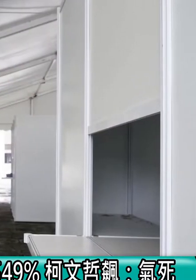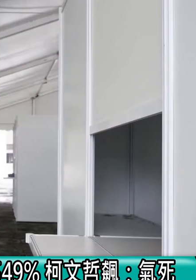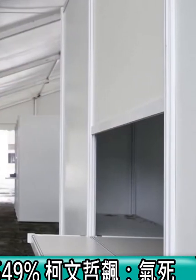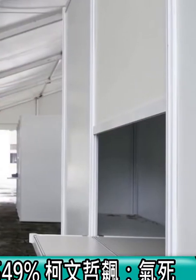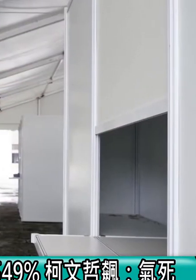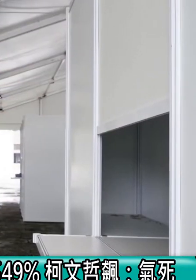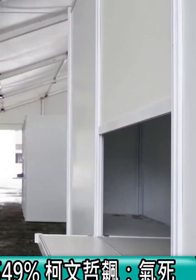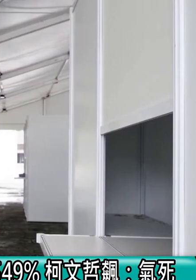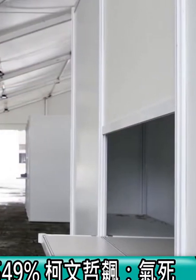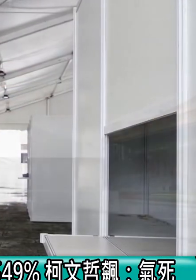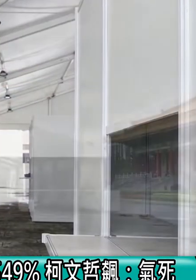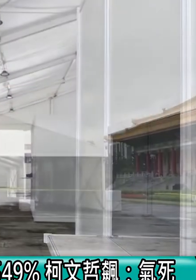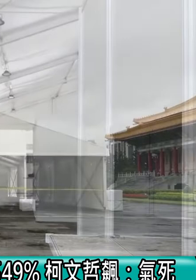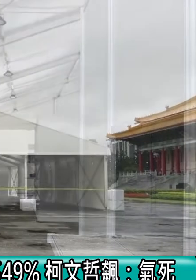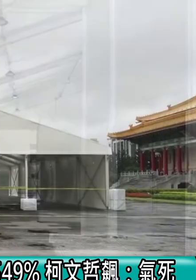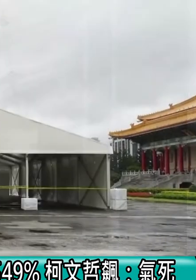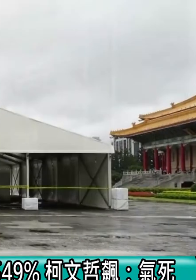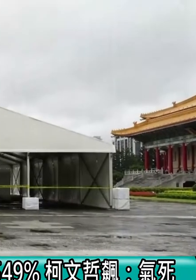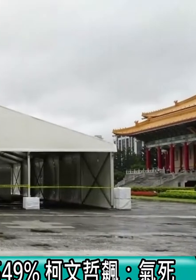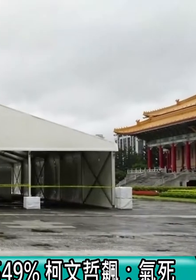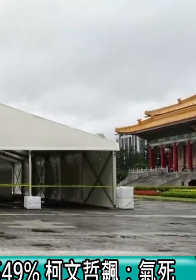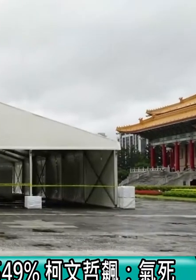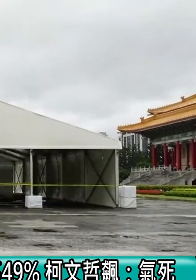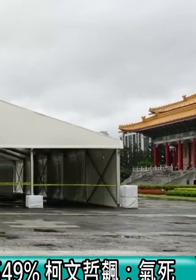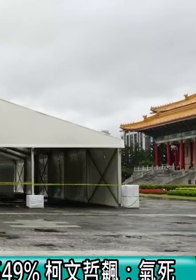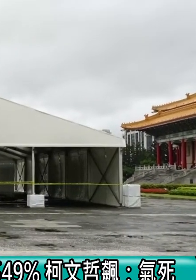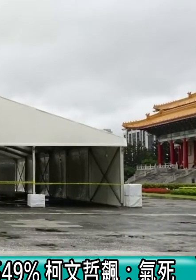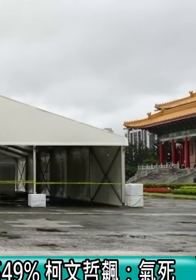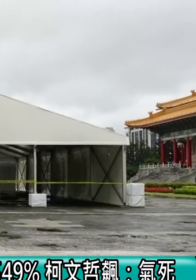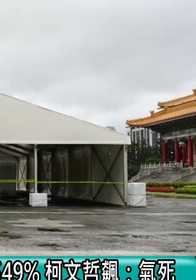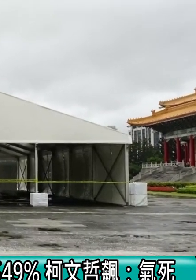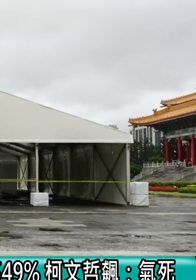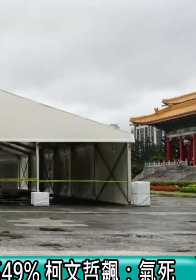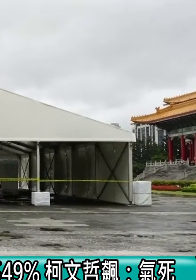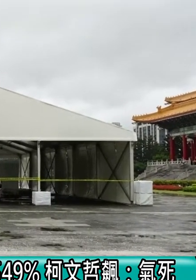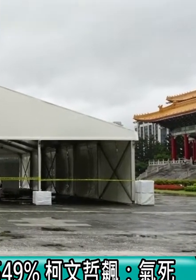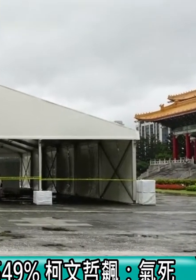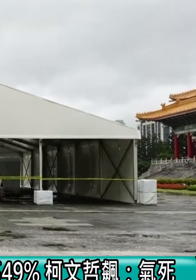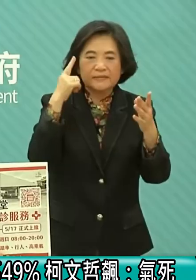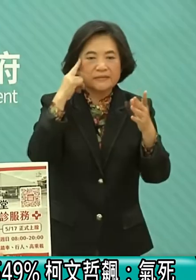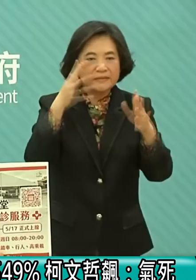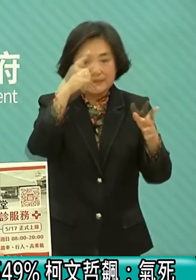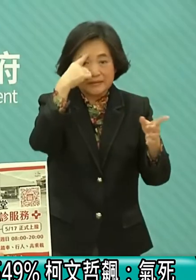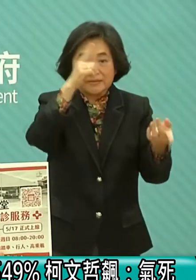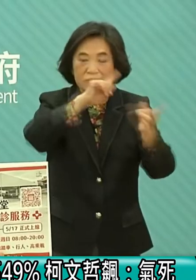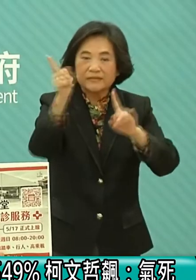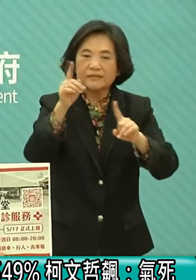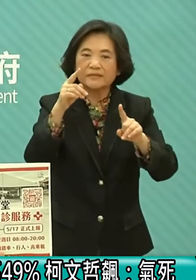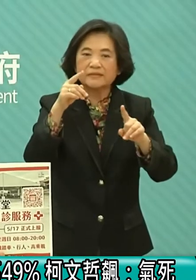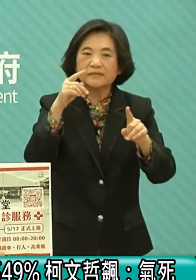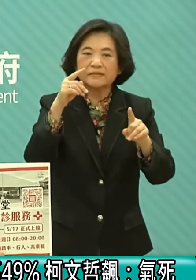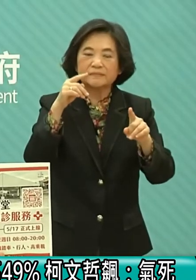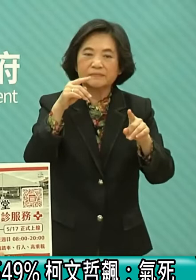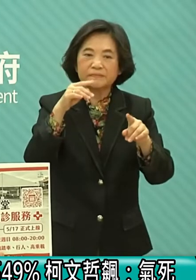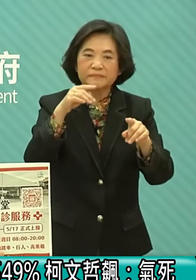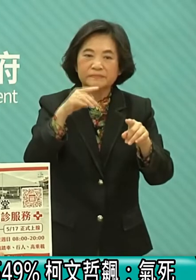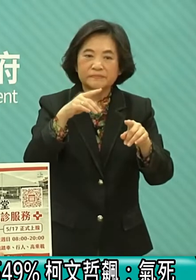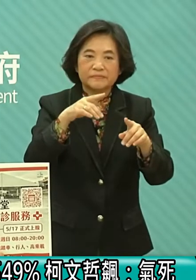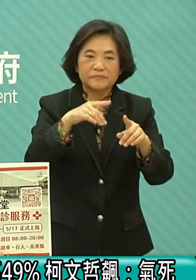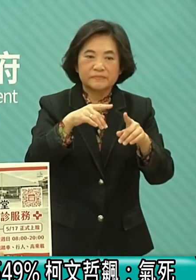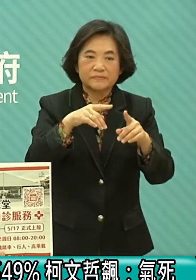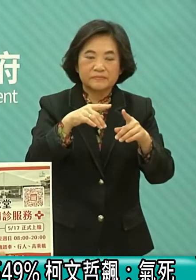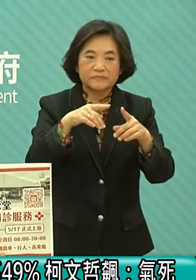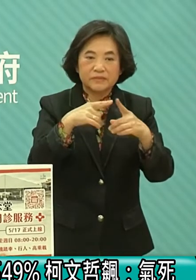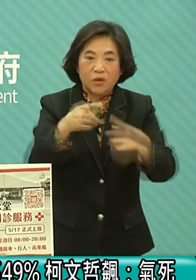开。近期也新增中正纪念堂车来素台大防疫急门诊。 第一天呢，也不敢一下子